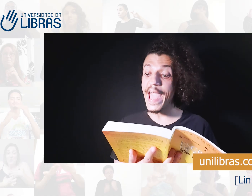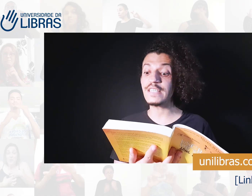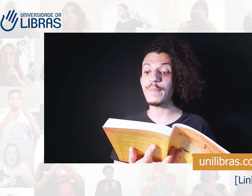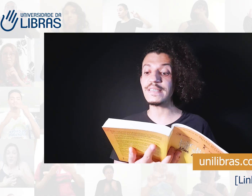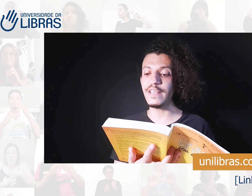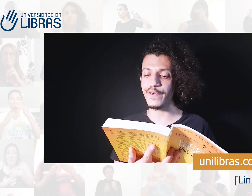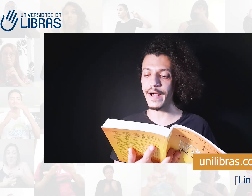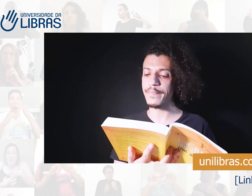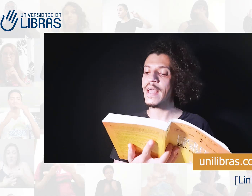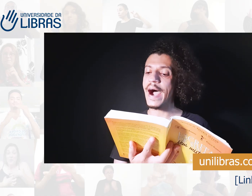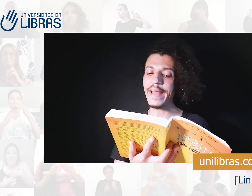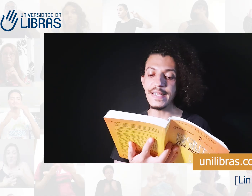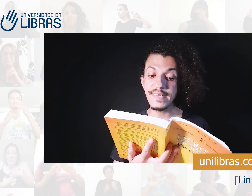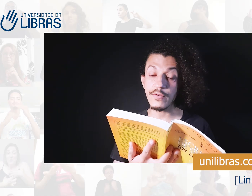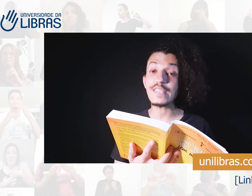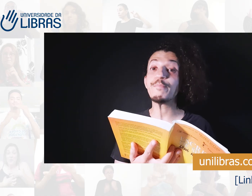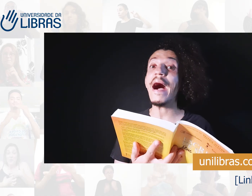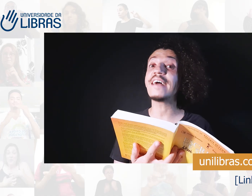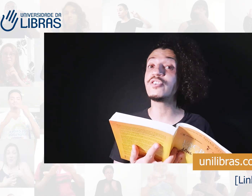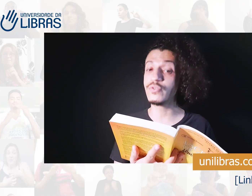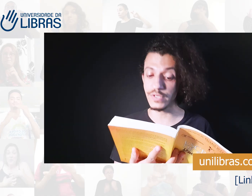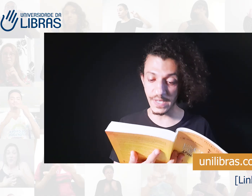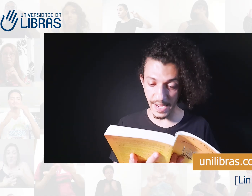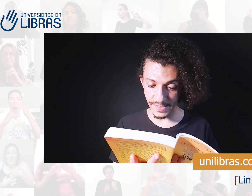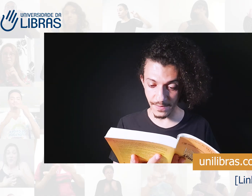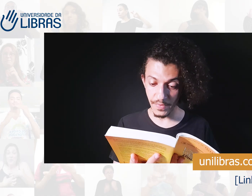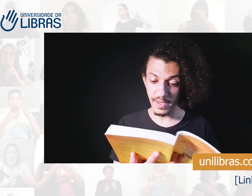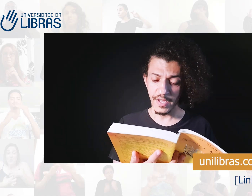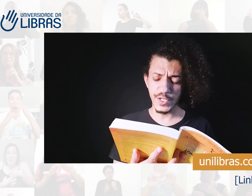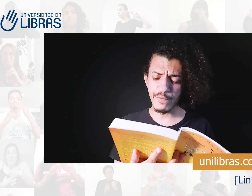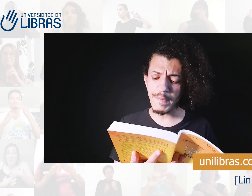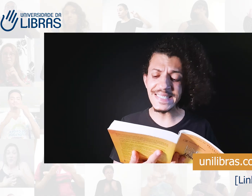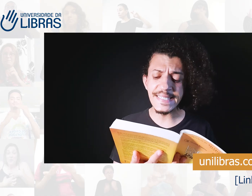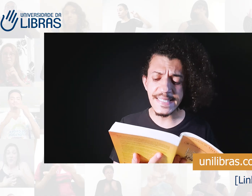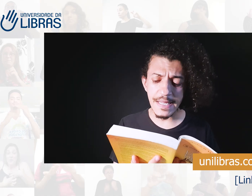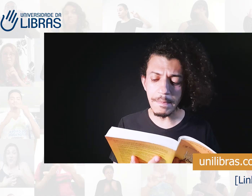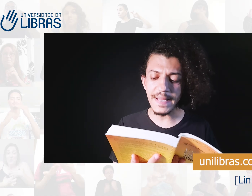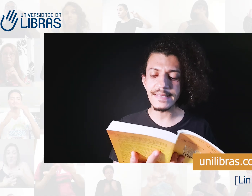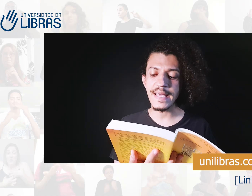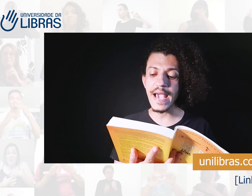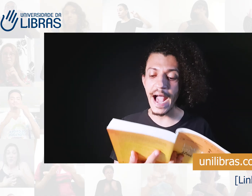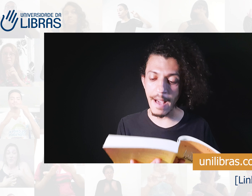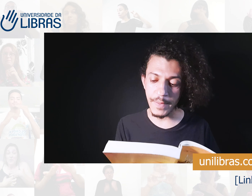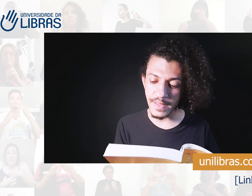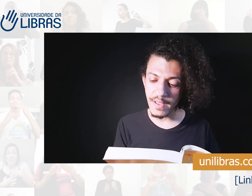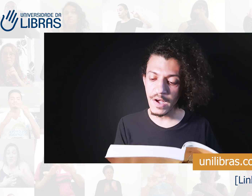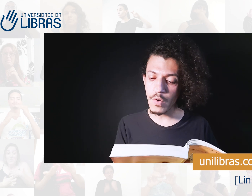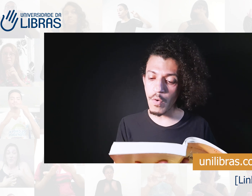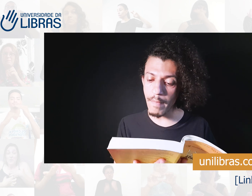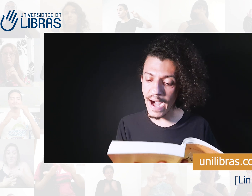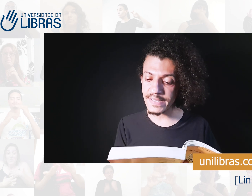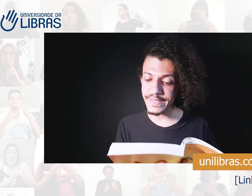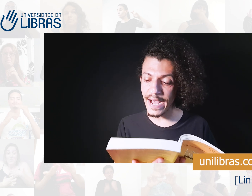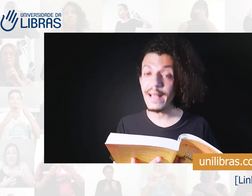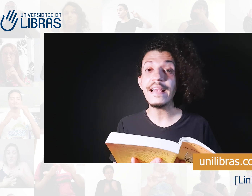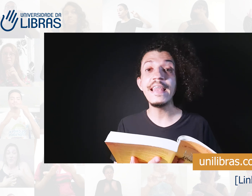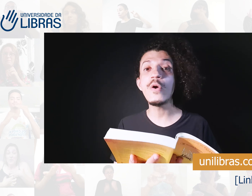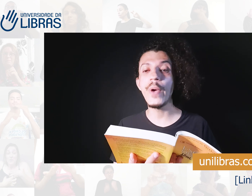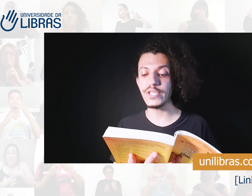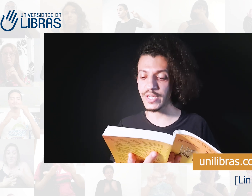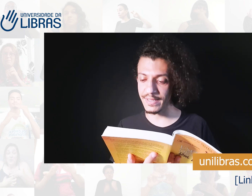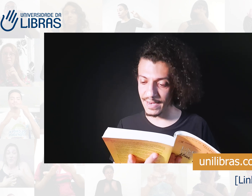tempo específica, analisando as partes dos sinais, de forma simples e rápida, com base